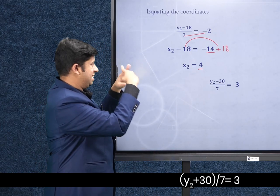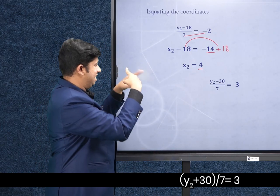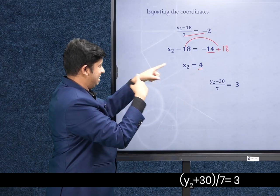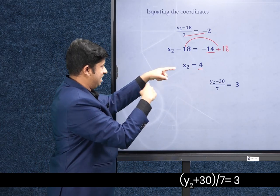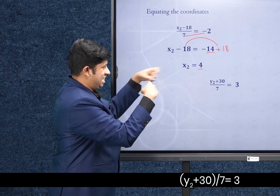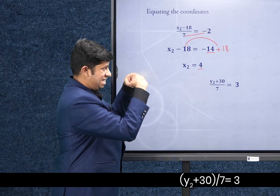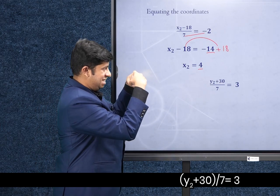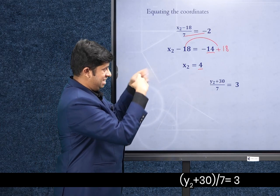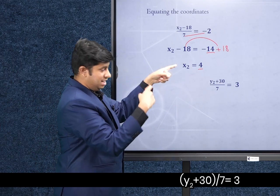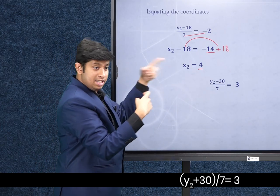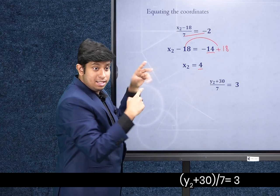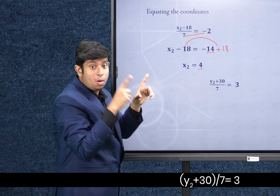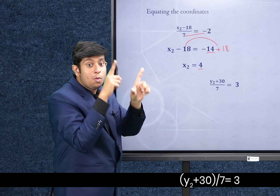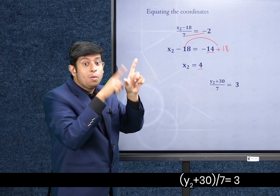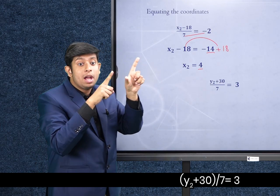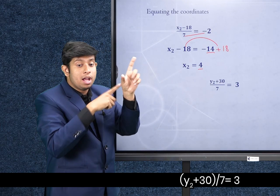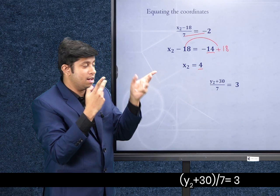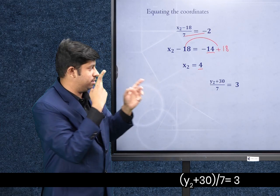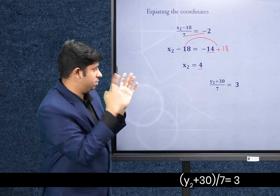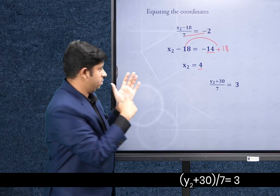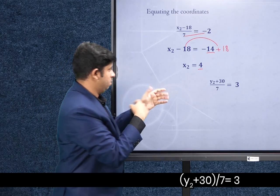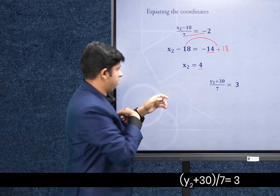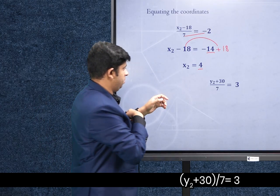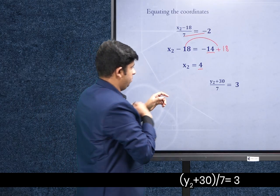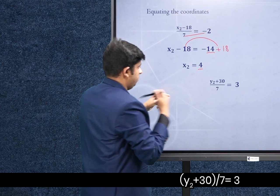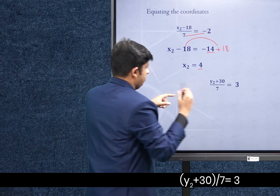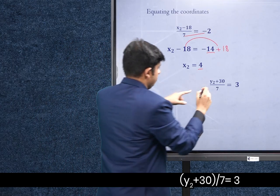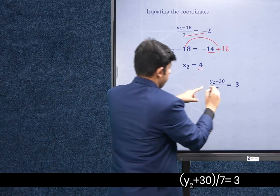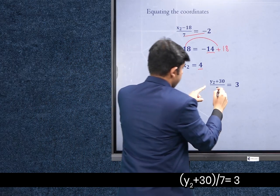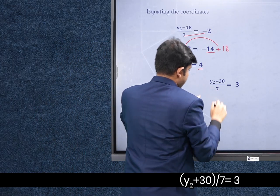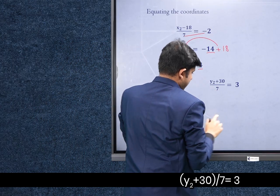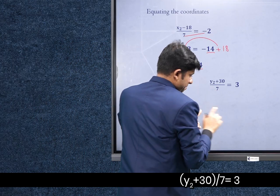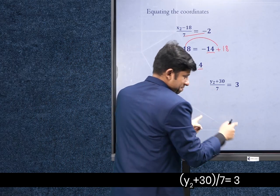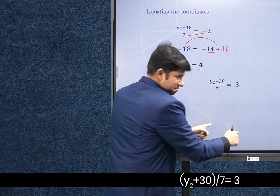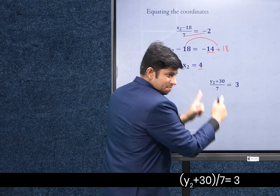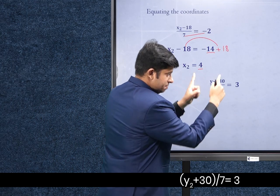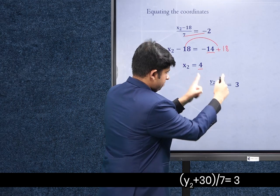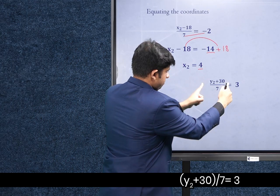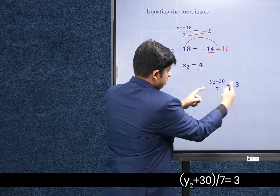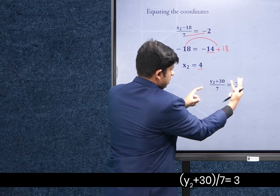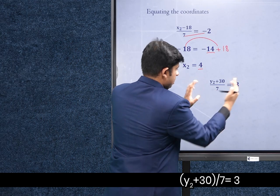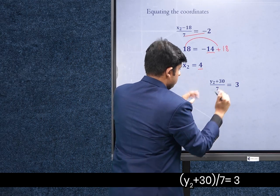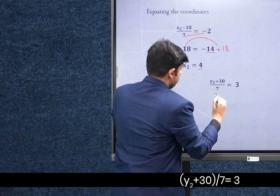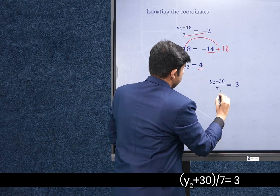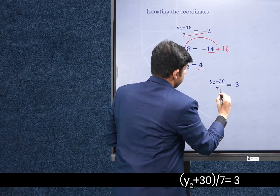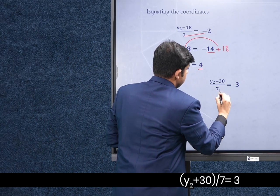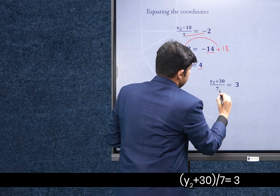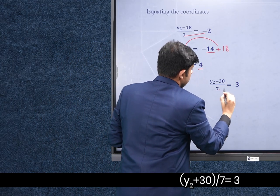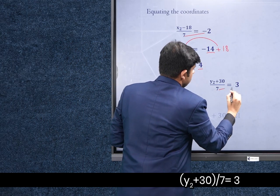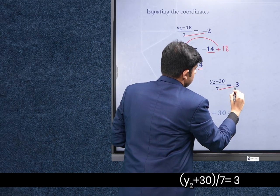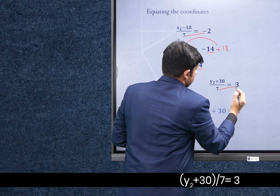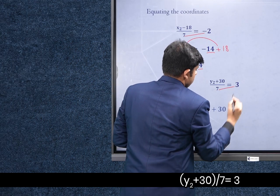y கீழ் இலக்க 2 கூட்டல் 30 கீழ்க்கோடு 7 ஈடு 3